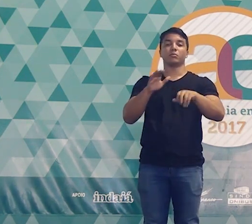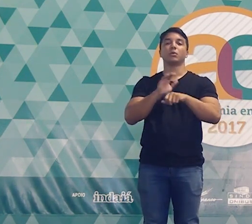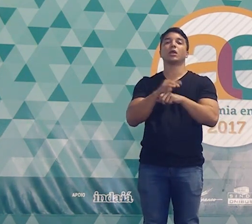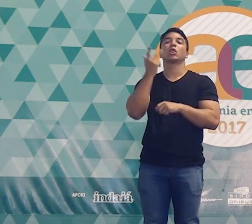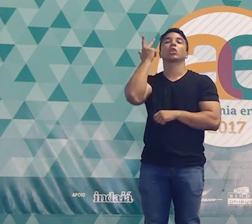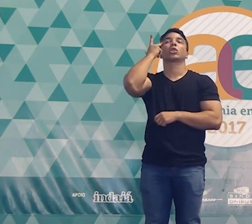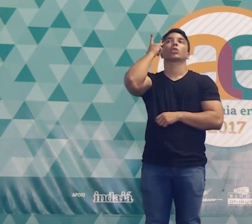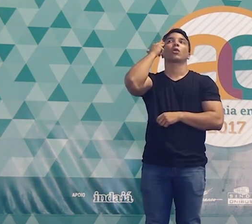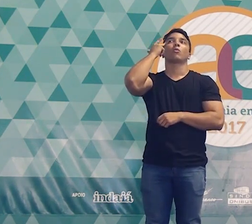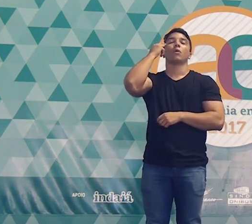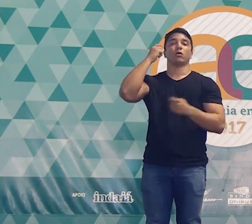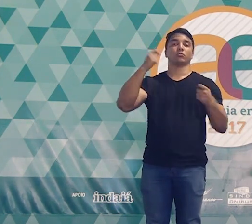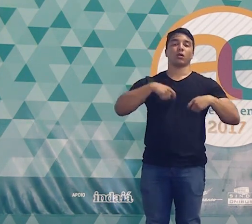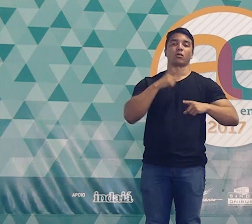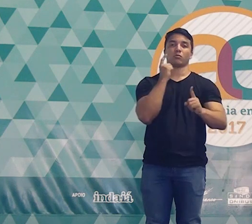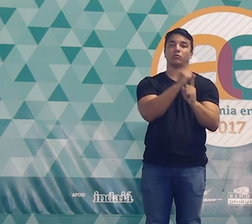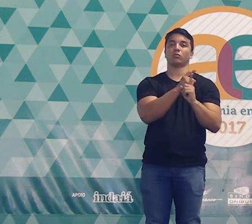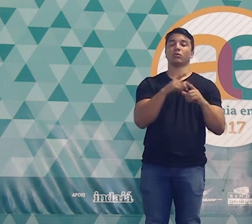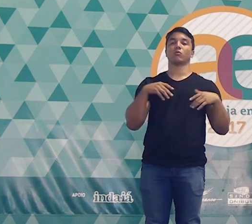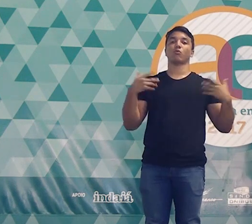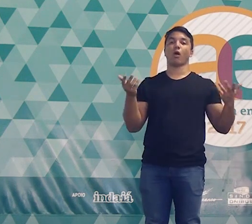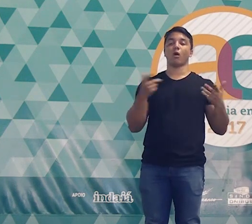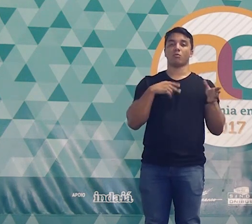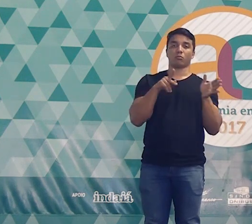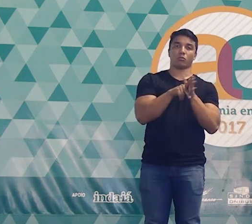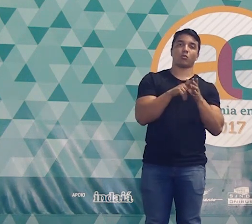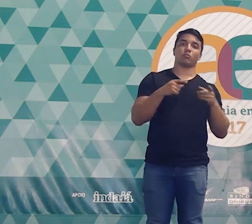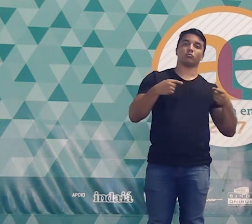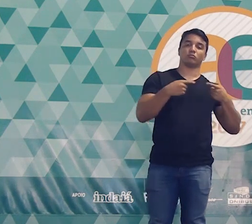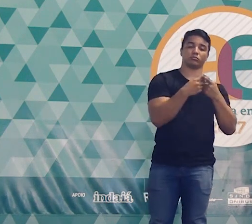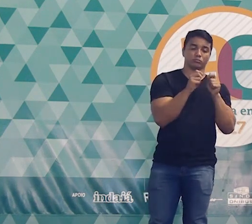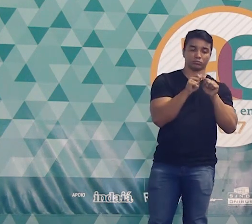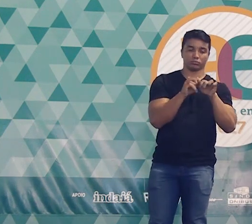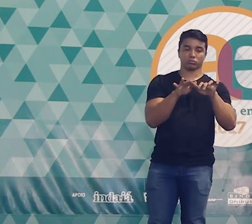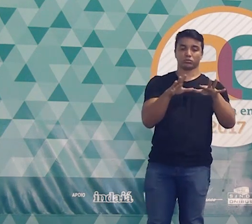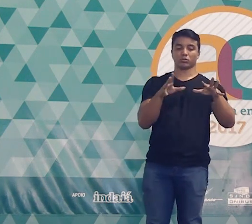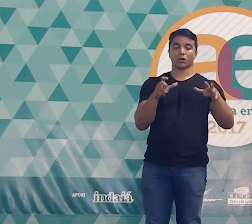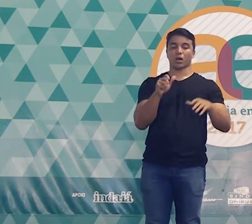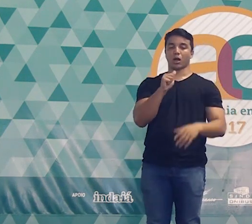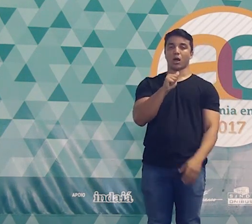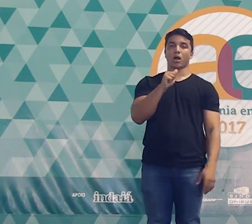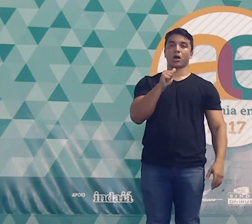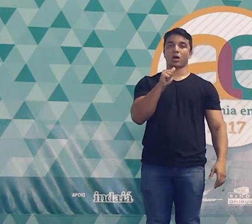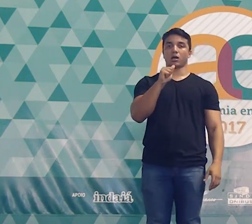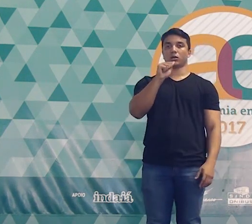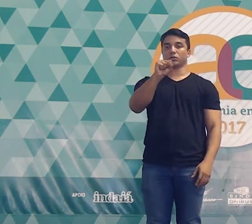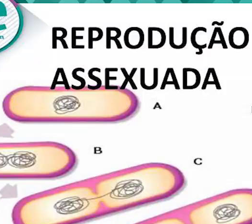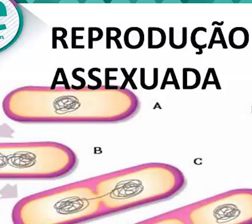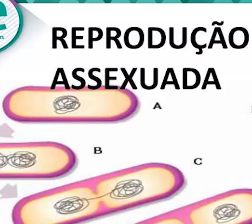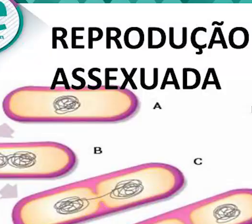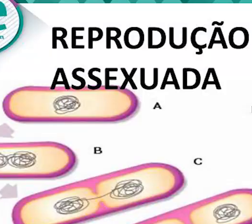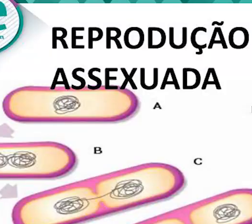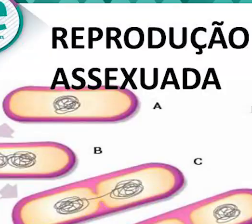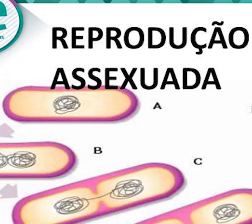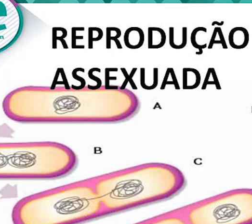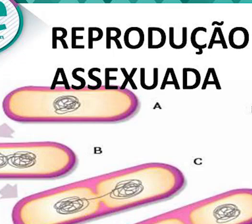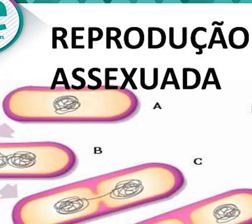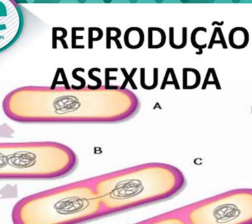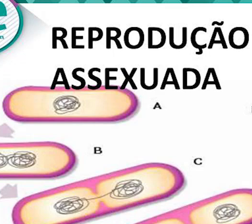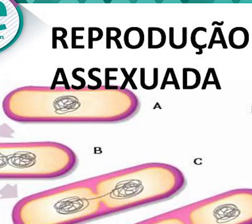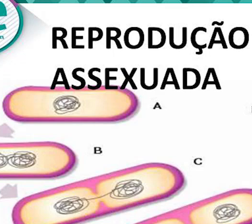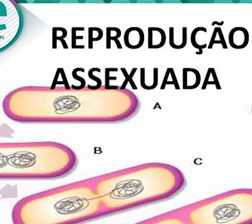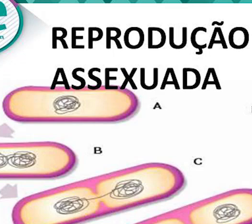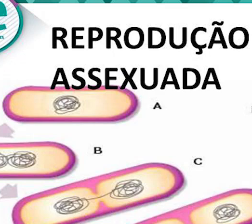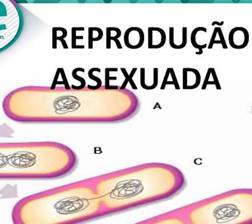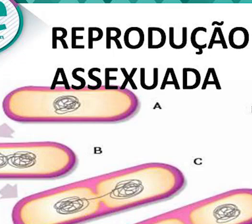típica que você vai ter das bactérias é a chamada reprodução assexuada por bipartição, que é como você está vendo aí,